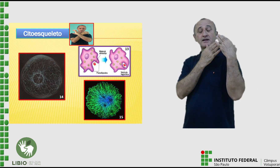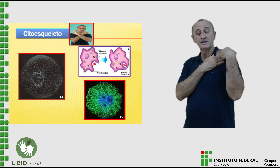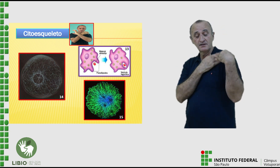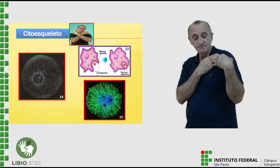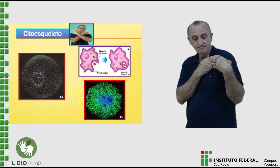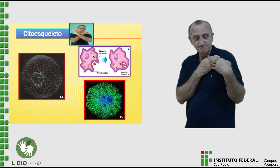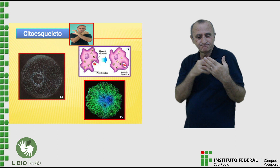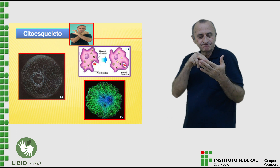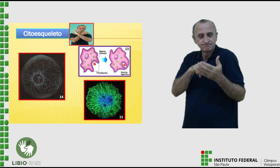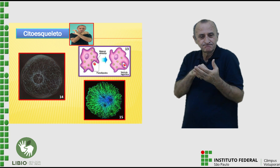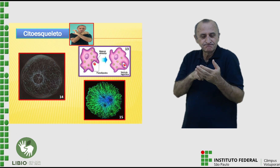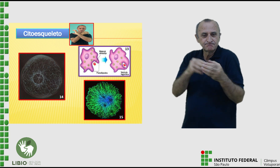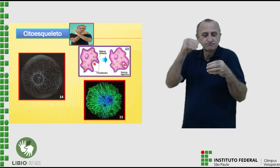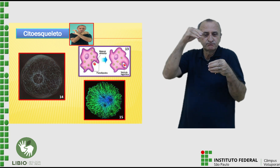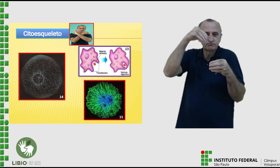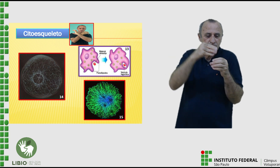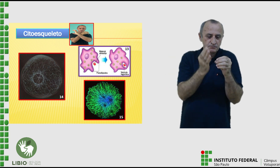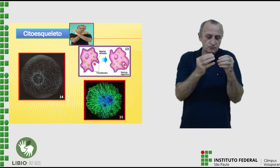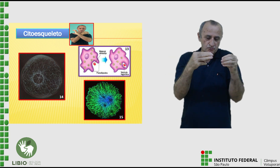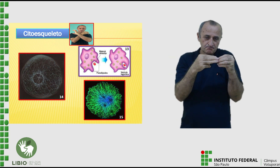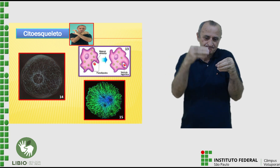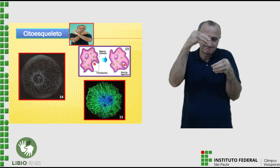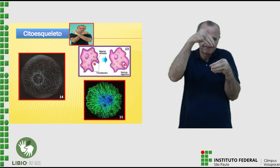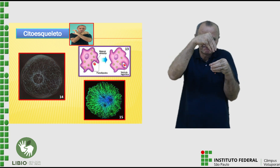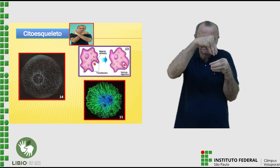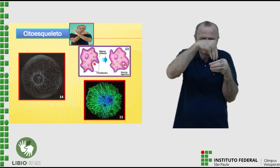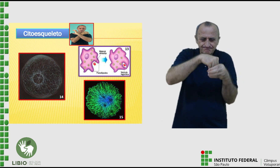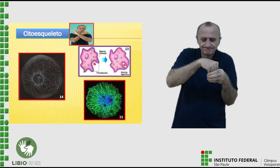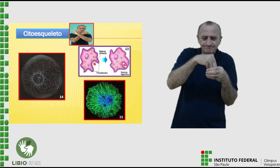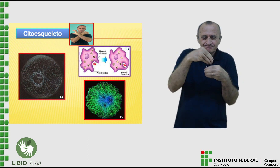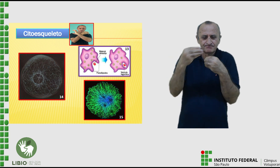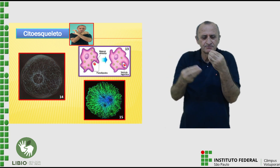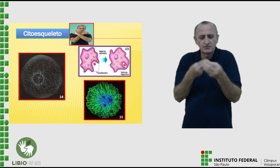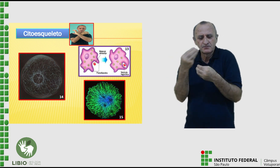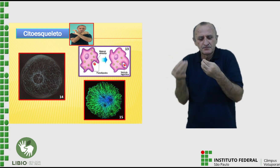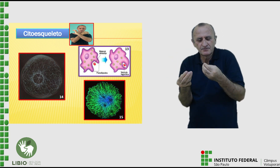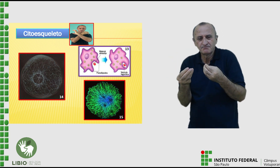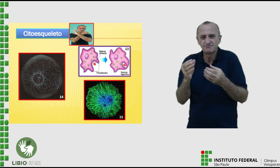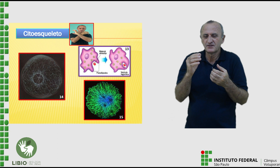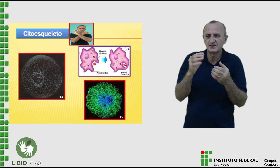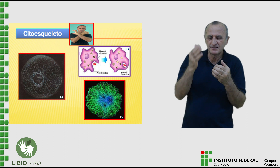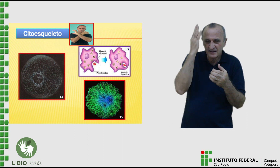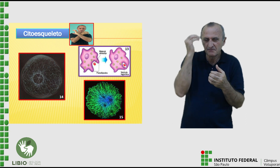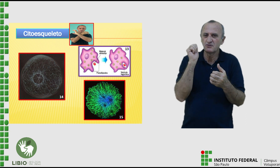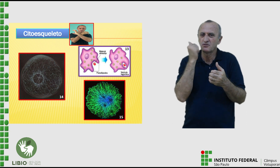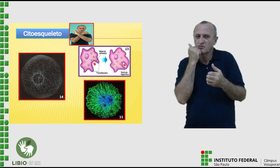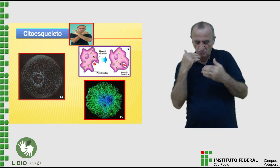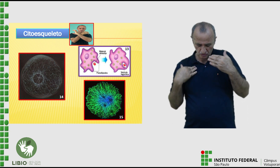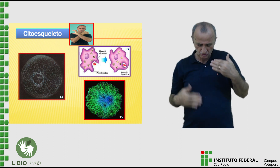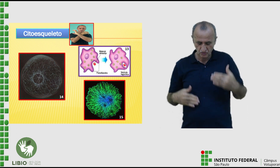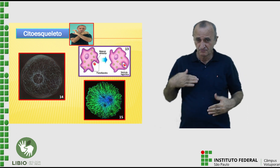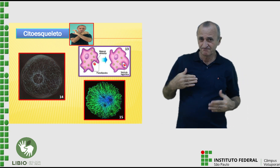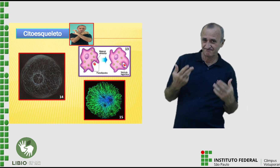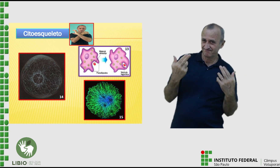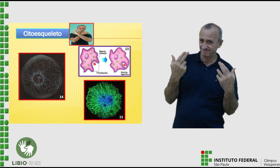nos eucariotos. Ele é responsável pela forma e sustentação interna da célula. Funciona